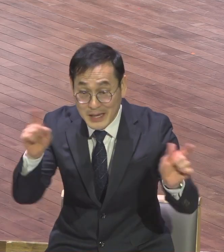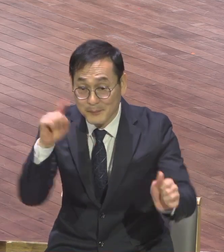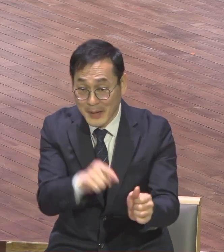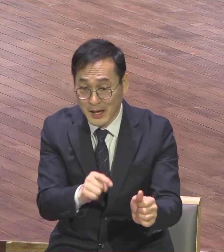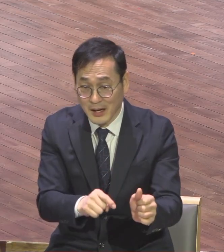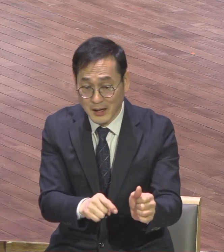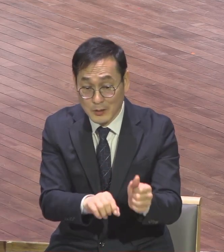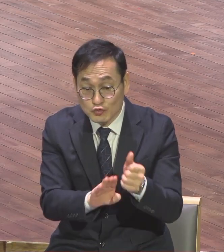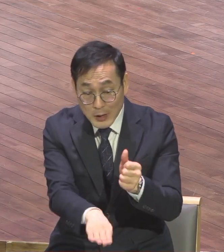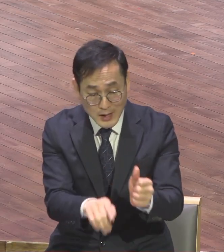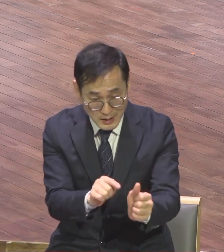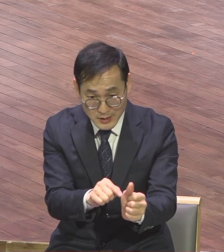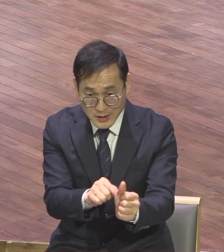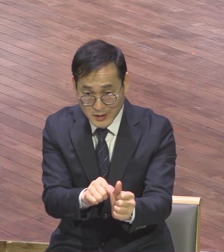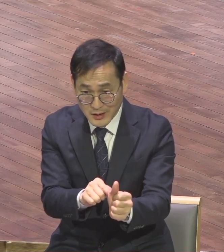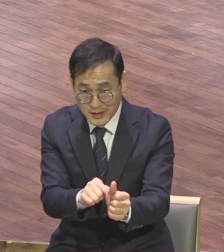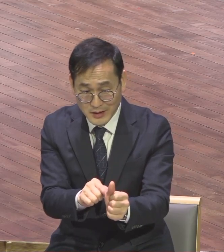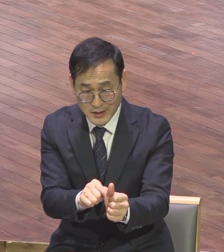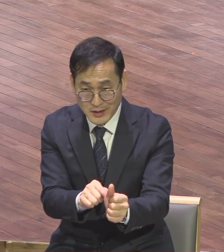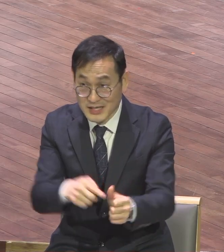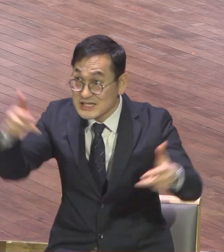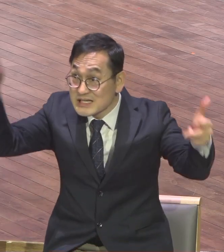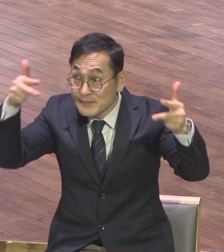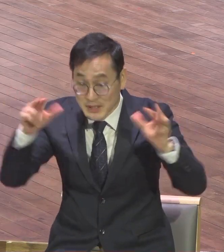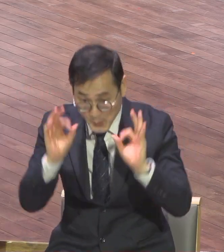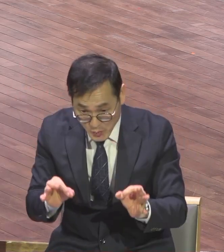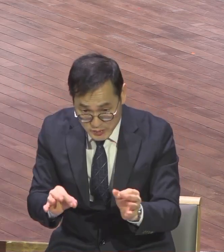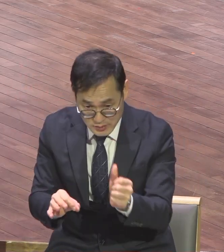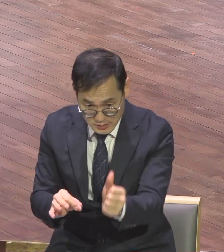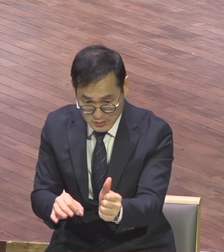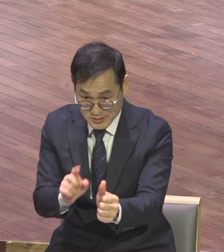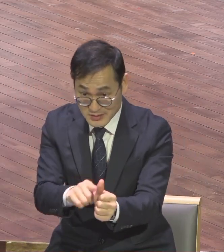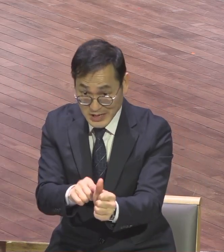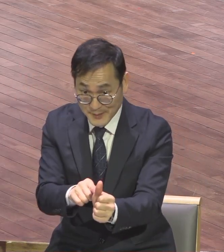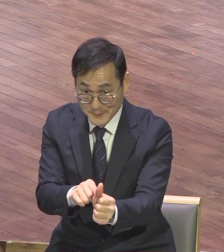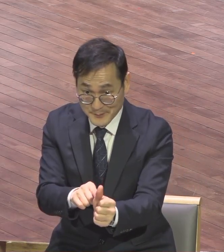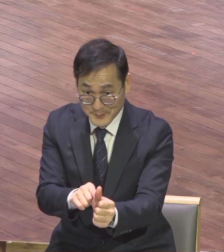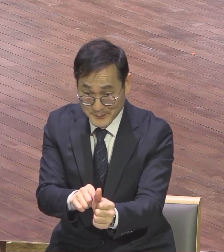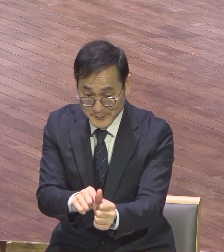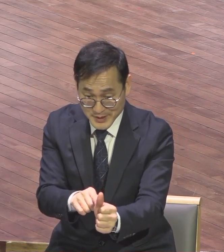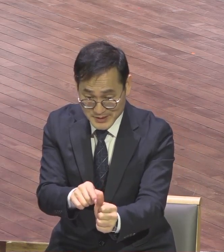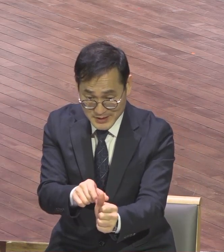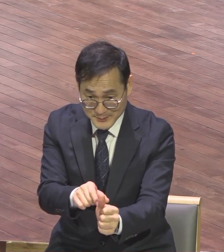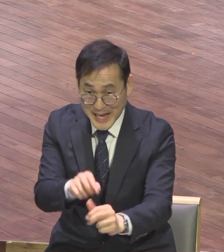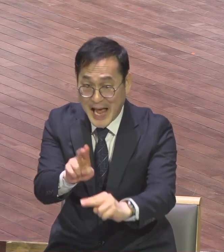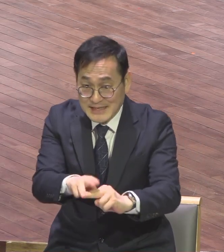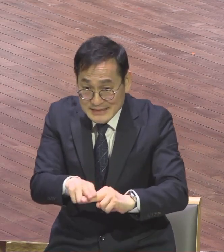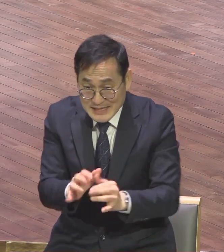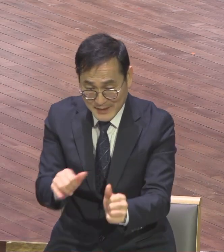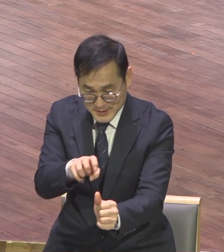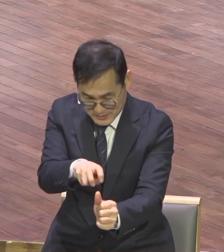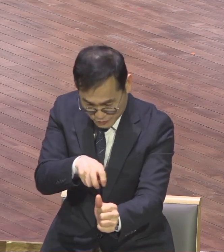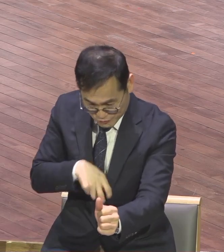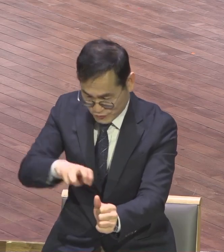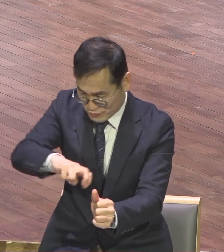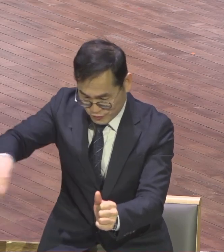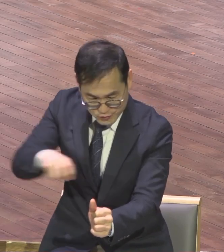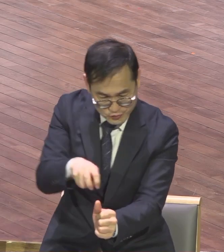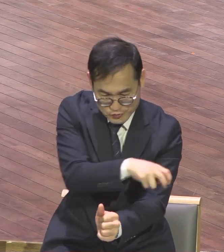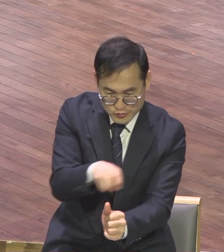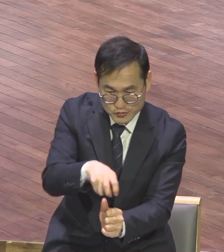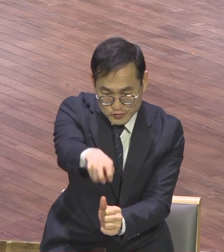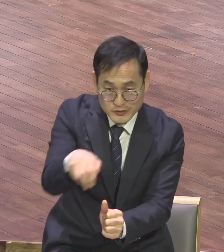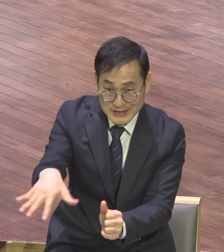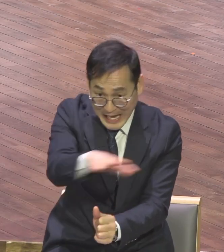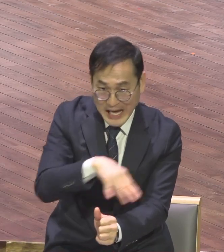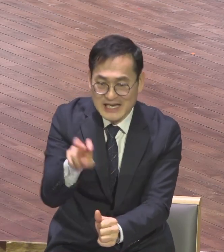한 명이 딱 나오고 이제 CCTV 다 돌려보고, 그때는 그랬어요. CCTV 다 돌려보고 구청에서 나오고 막 양력 20명 전부 다